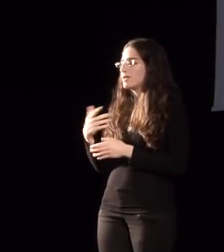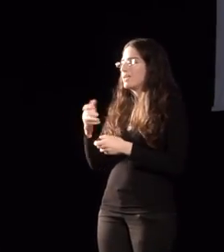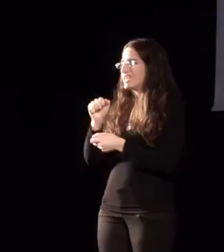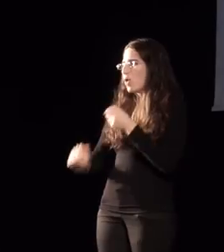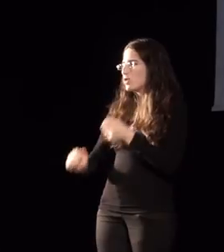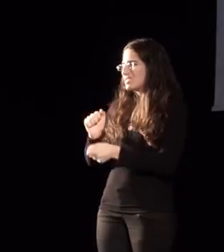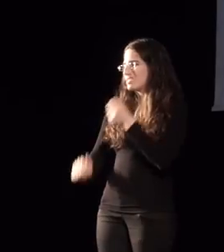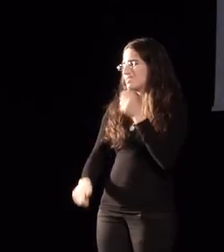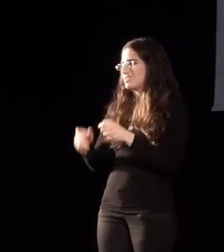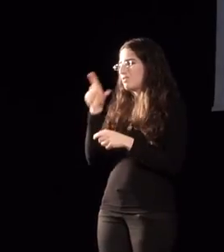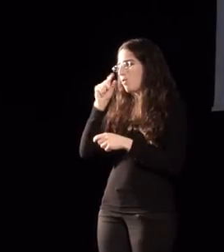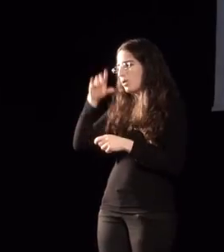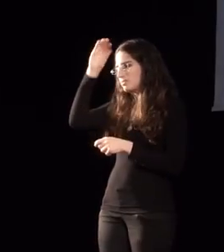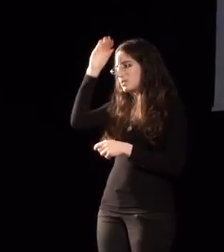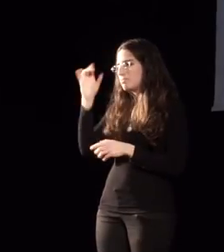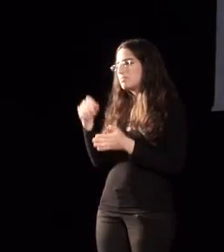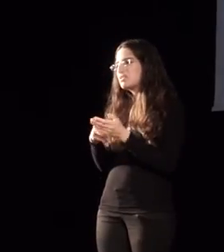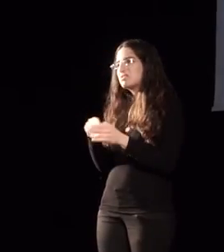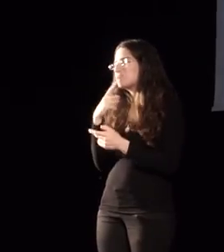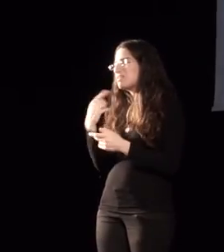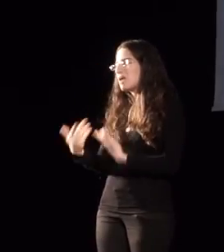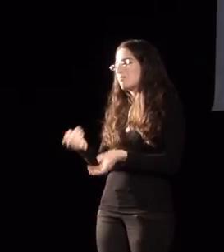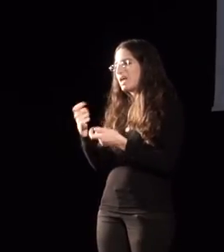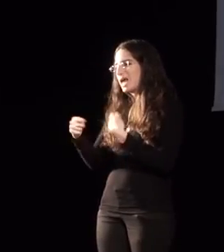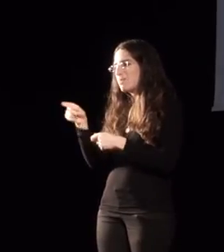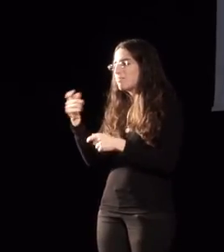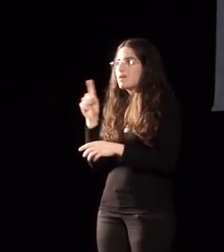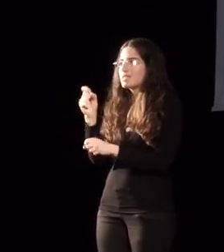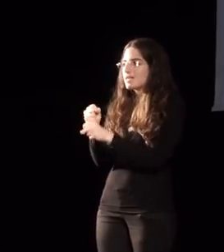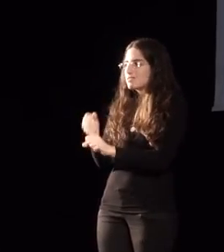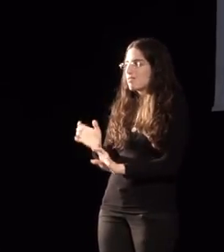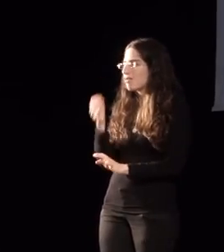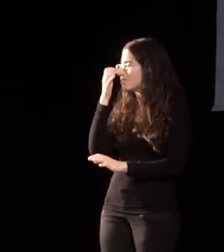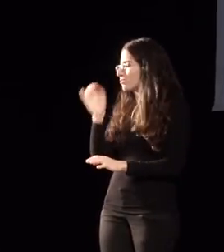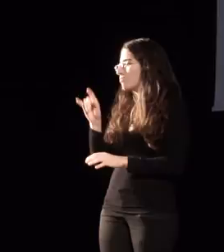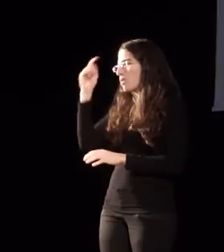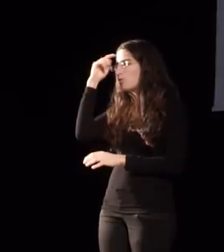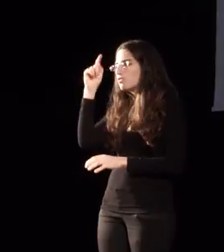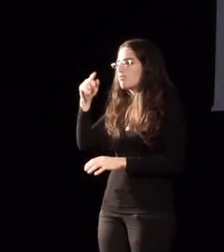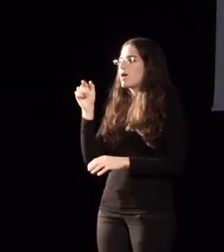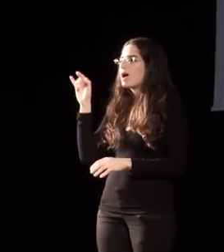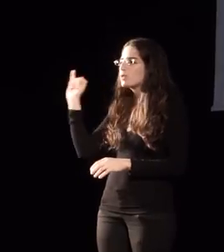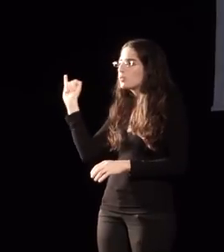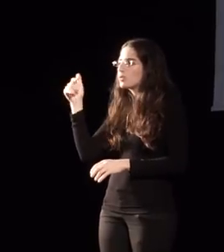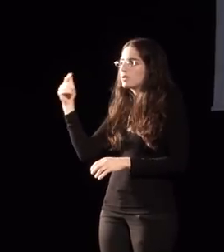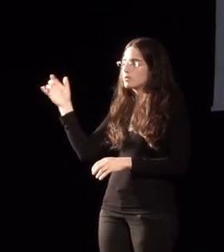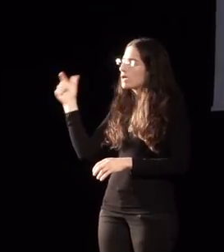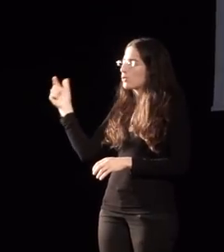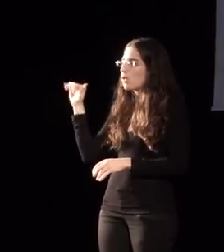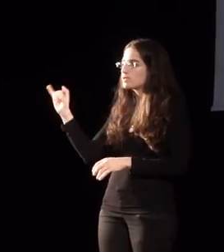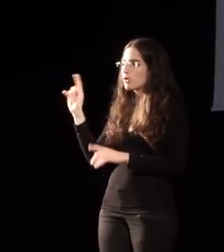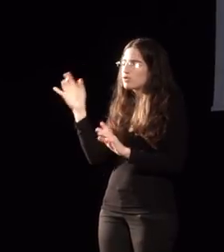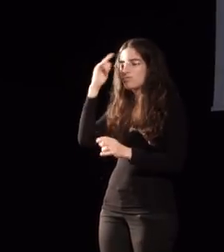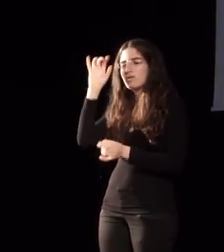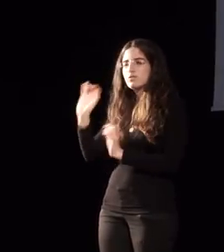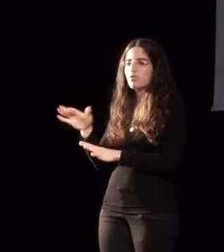אפרוחים סחרים רק בגלל שאין להם שום תועלת כלכלית, אז אל תעשה את זה. עזוב מה אני חושב, עזוב מה הוא חושב, עזוב מה גרי אורסקי חושב. תעשה מה שאתה חושב.